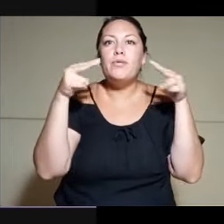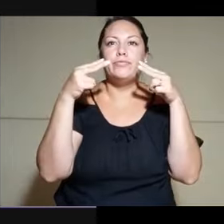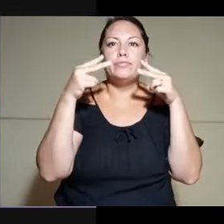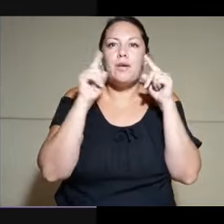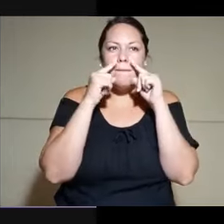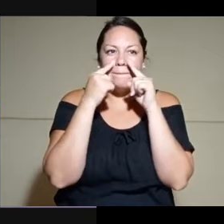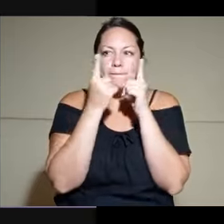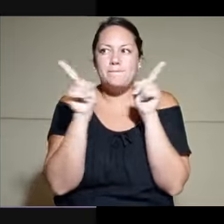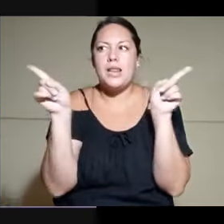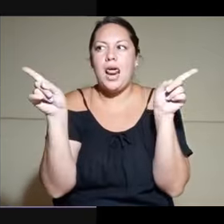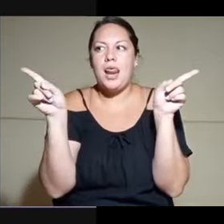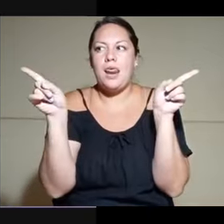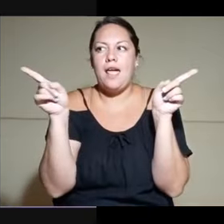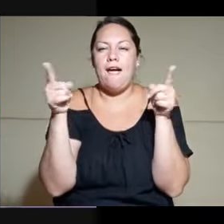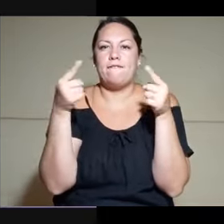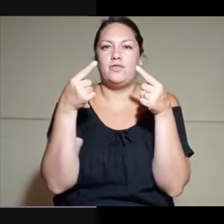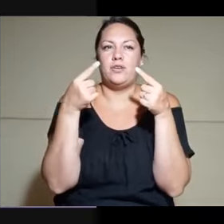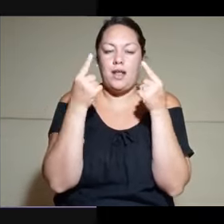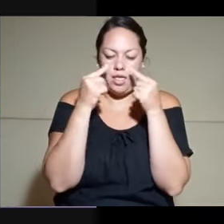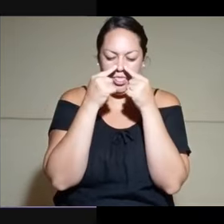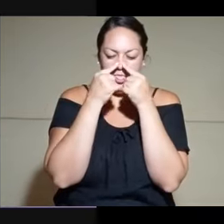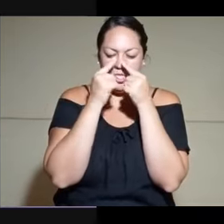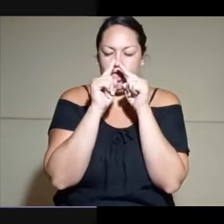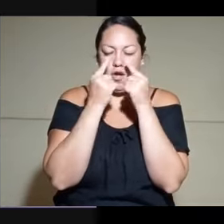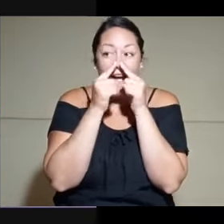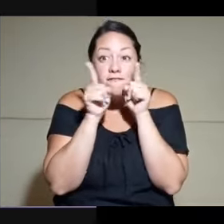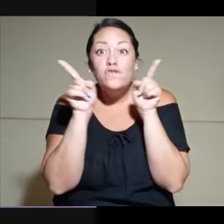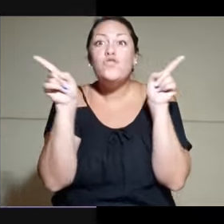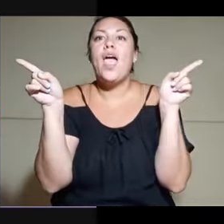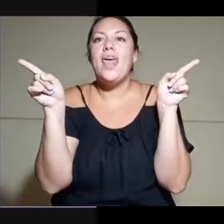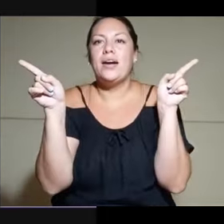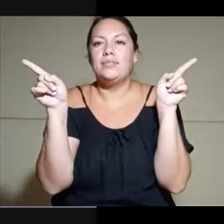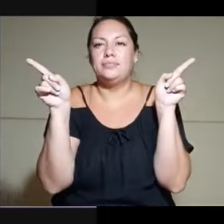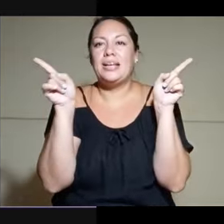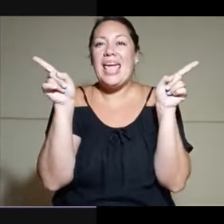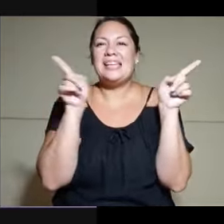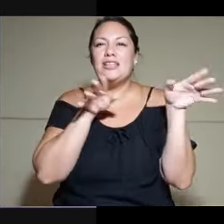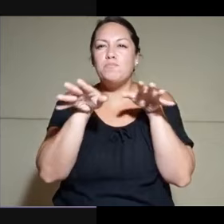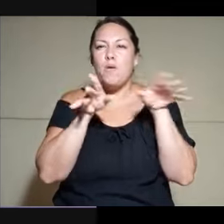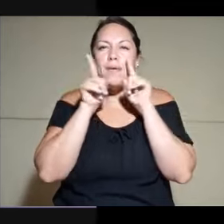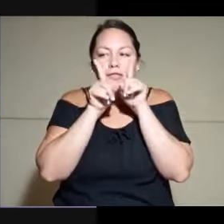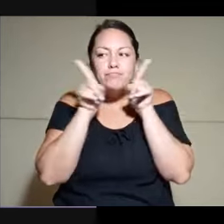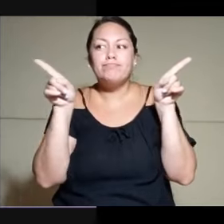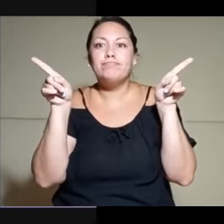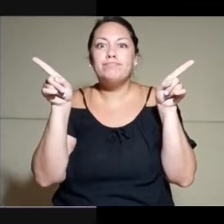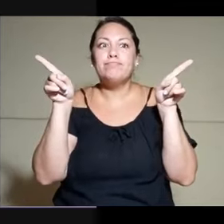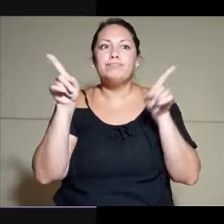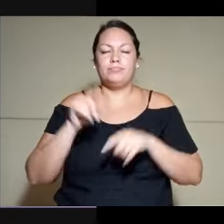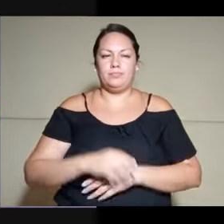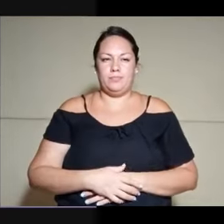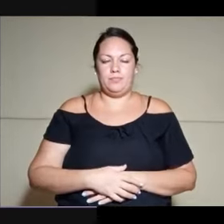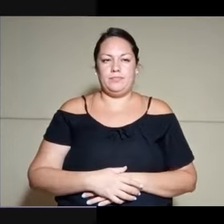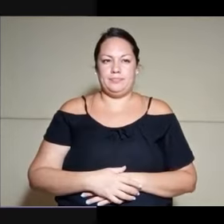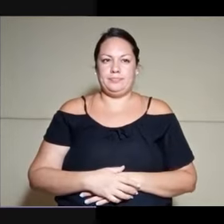permite que los ojos se muevan hacia afuera, que hagamos la mirada hacia afuera, no hacia el centro de